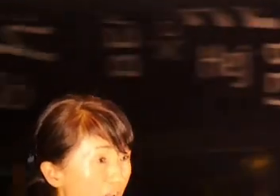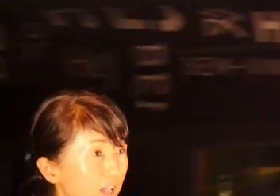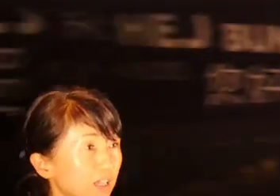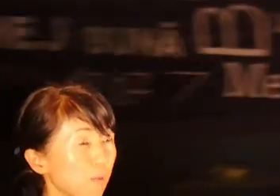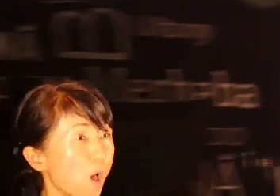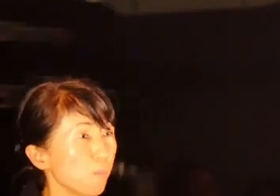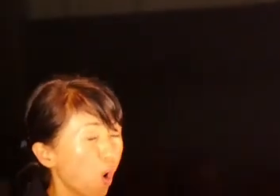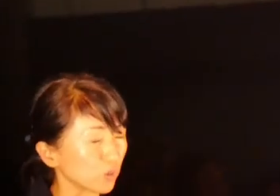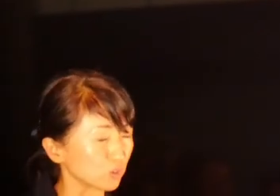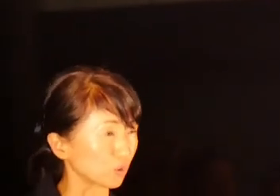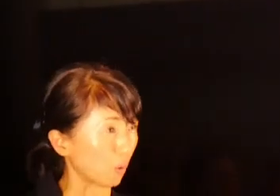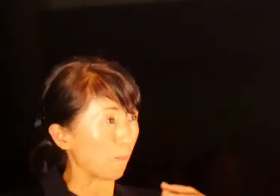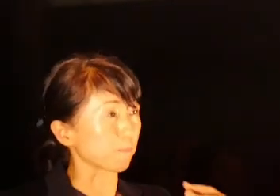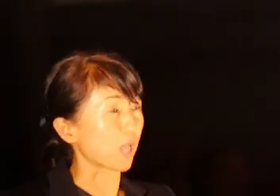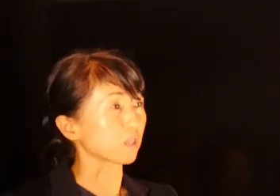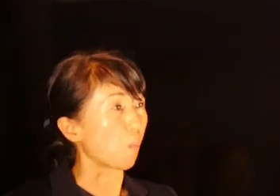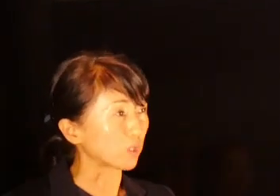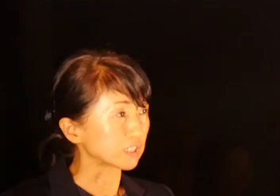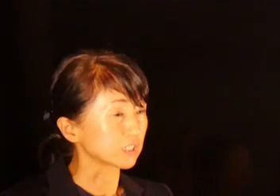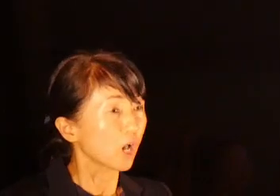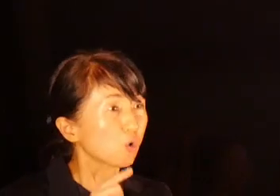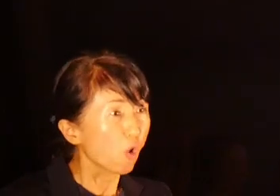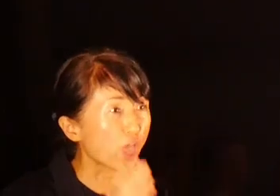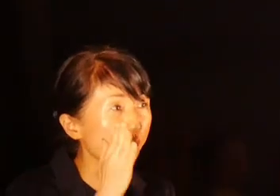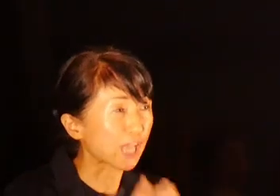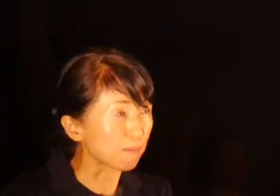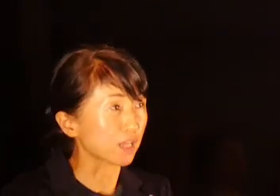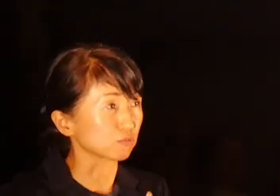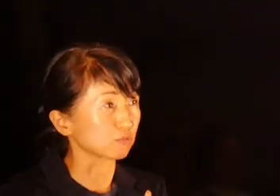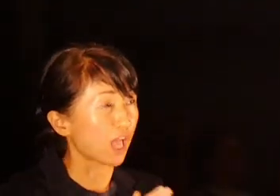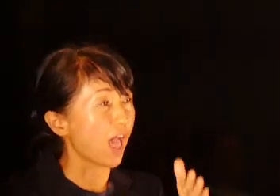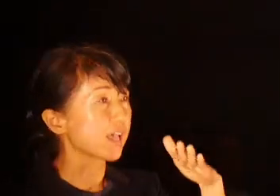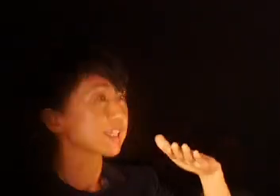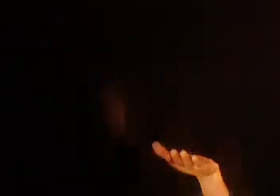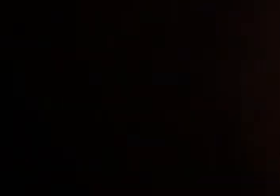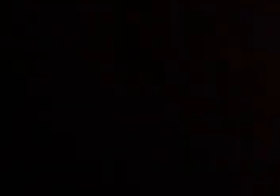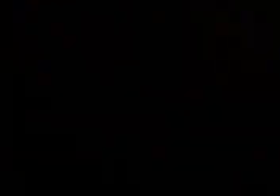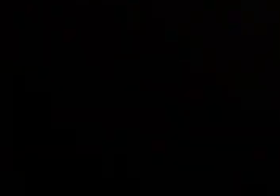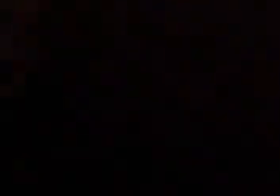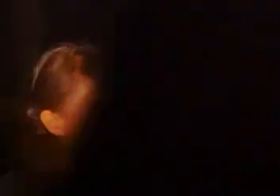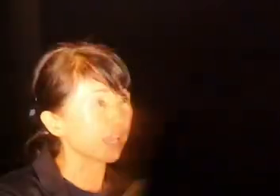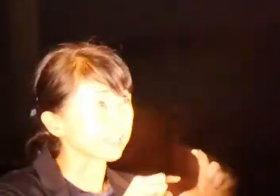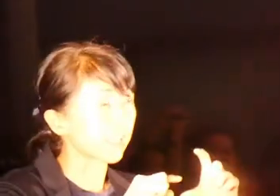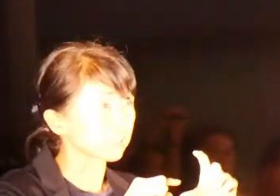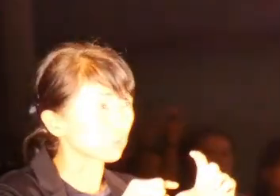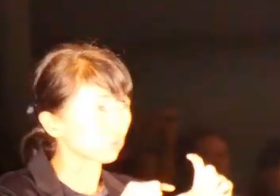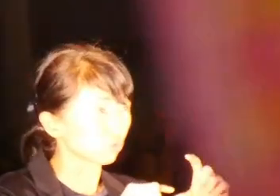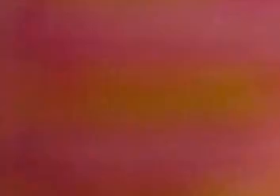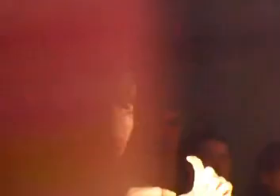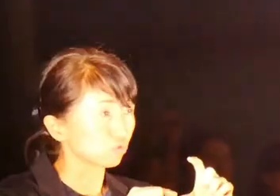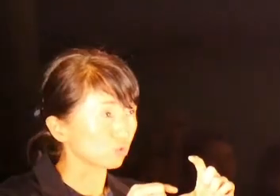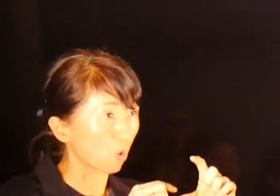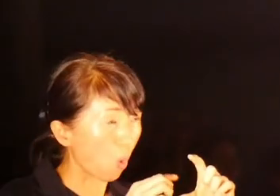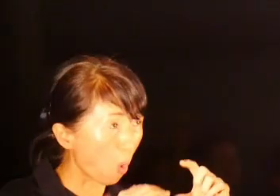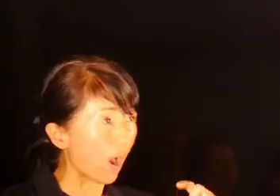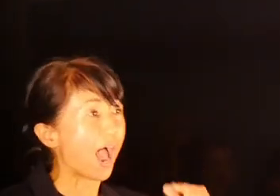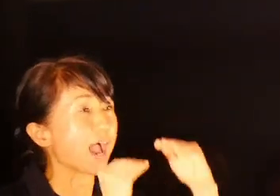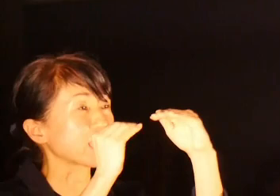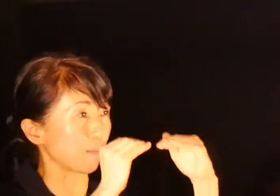持ちになる。これをやめろっつってんです。最高税率、所得税の最高税率を引き上げます